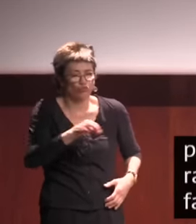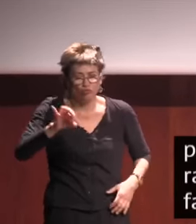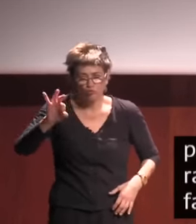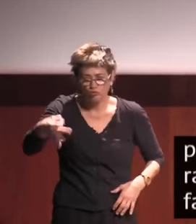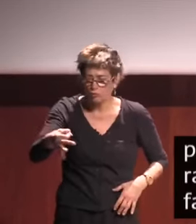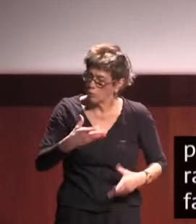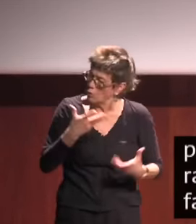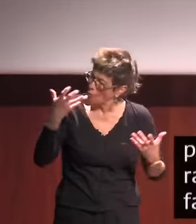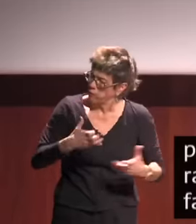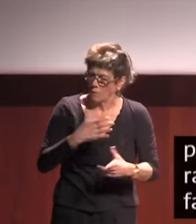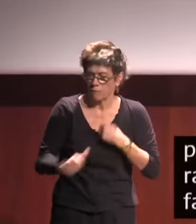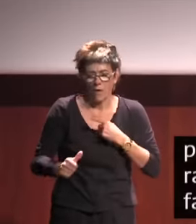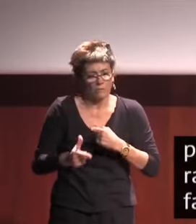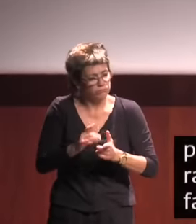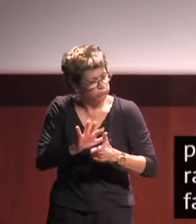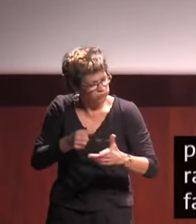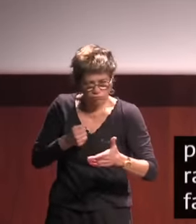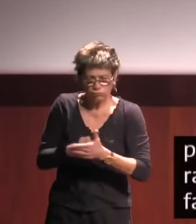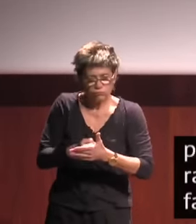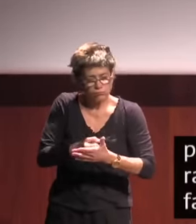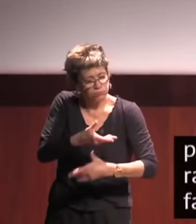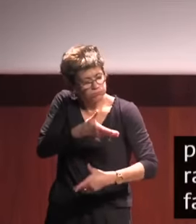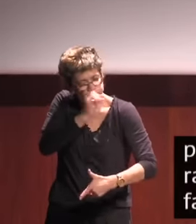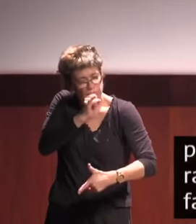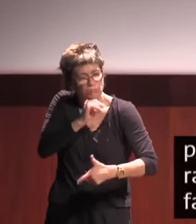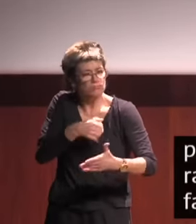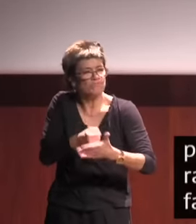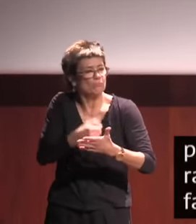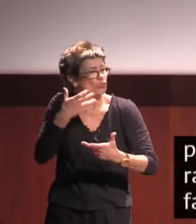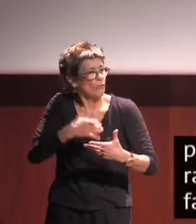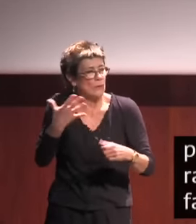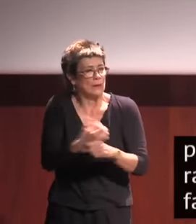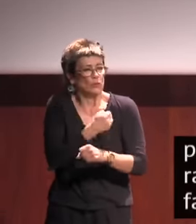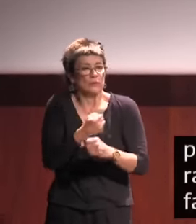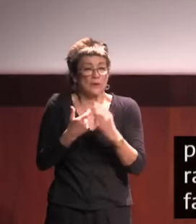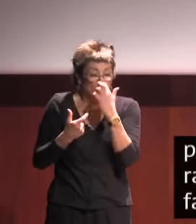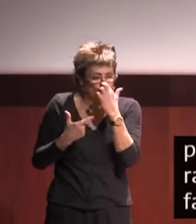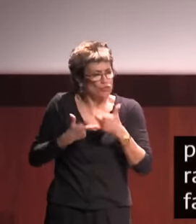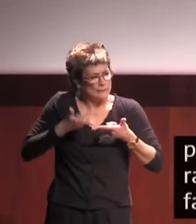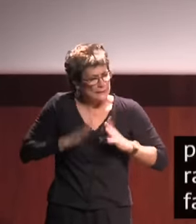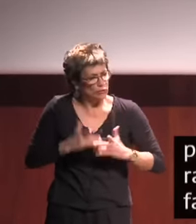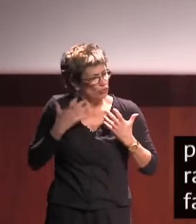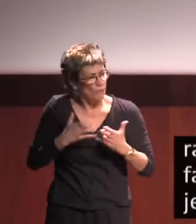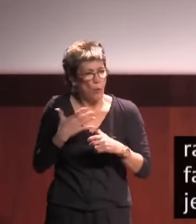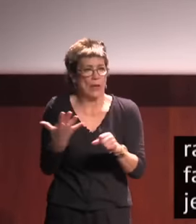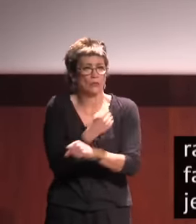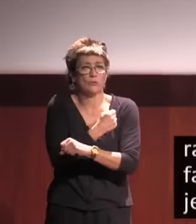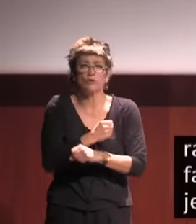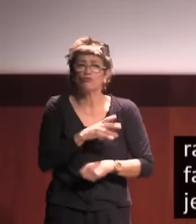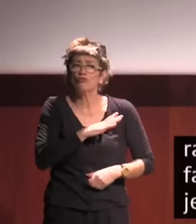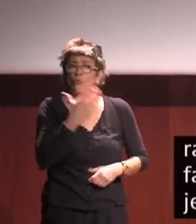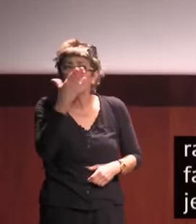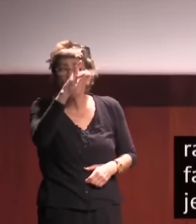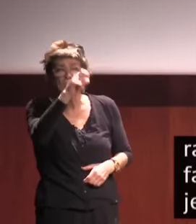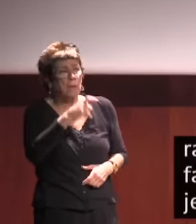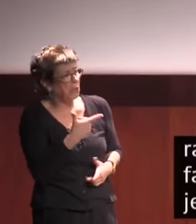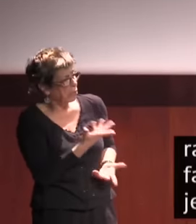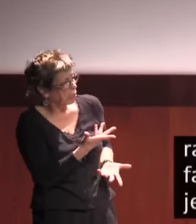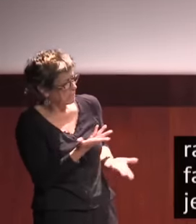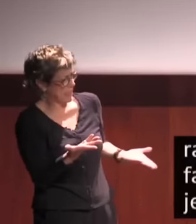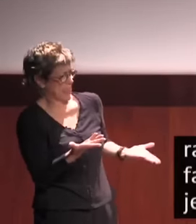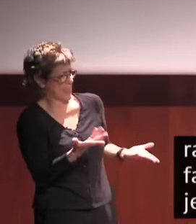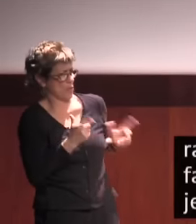je décide de faire quelque chose, je vais jusqu'au bout. Je voulais y arriver, j'avais décidé d'y arriver. D'autres personnes, plus curieuses, ont